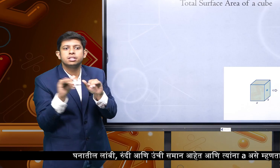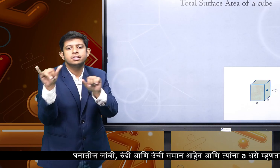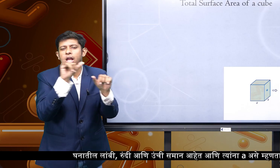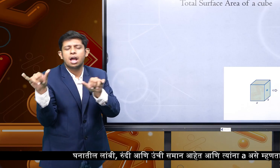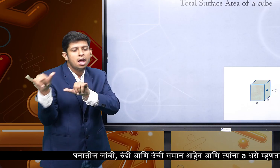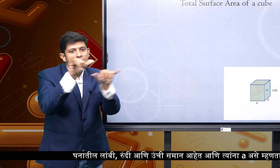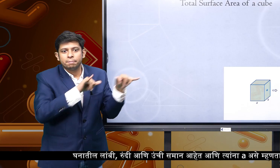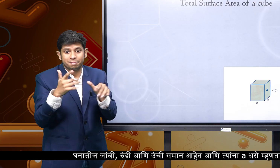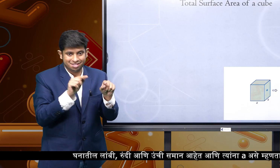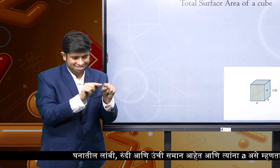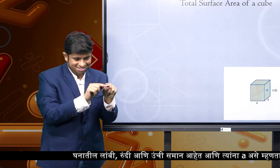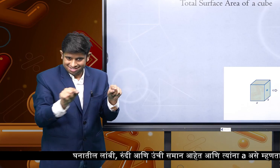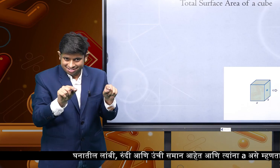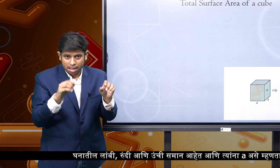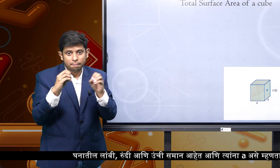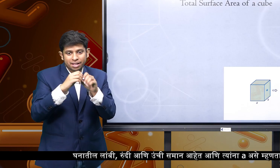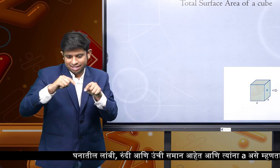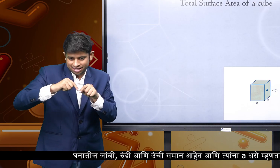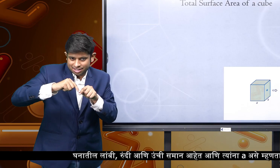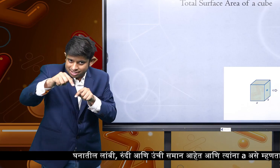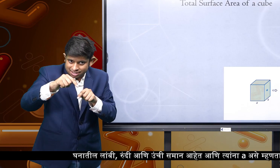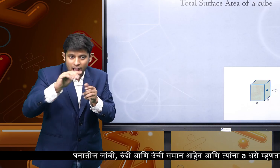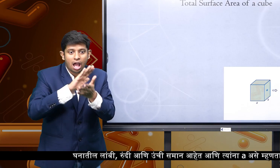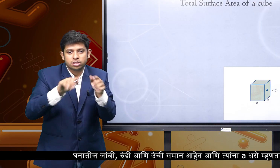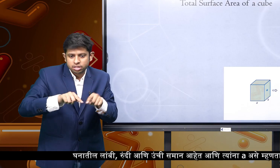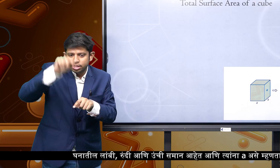रुंदी आणि उंची समान आहेत आणि त्यांना A असे म्हणतात.